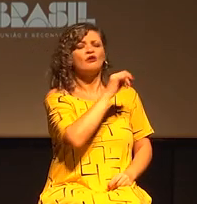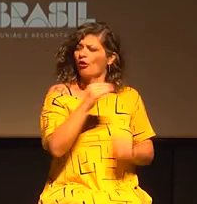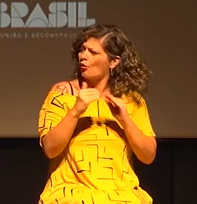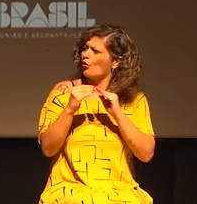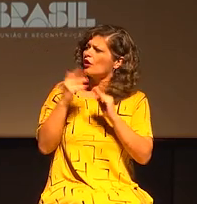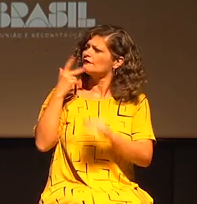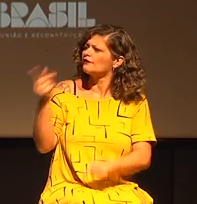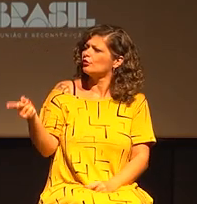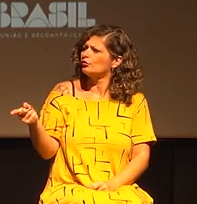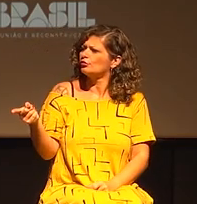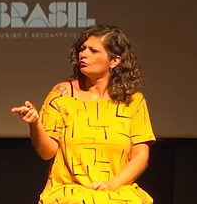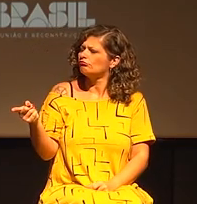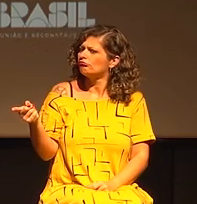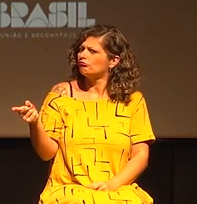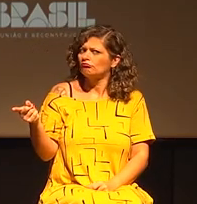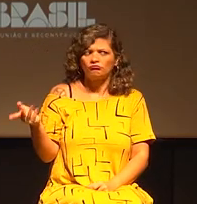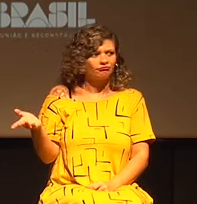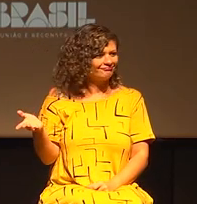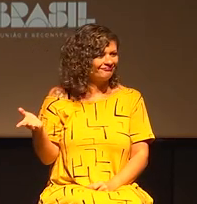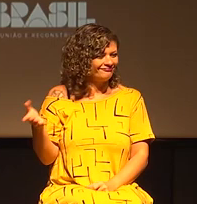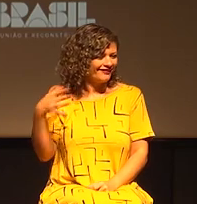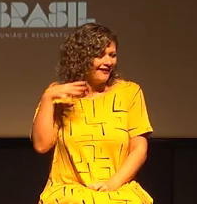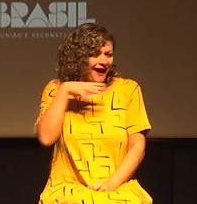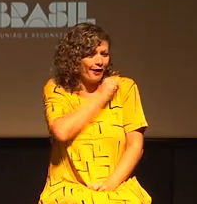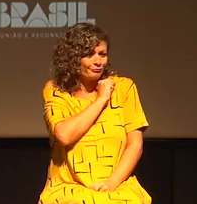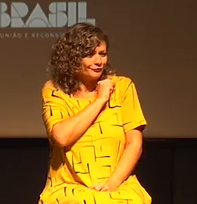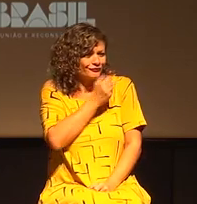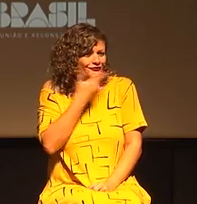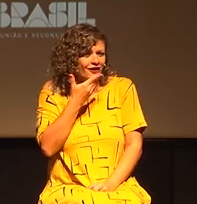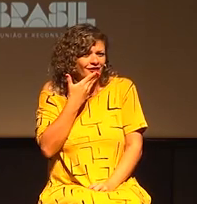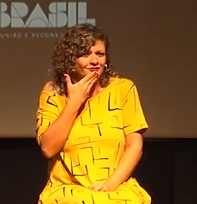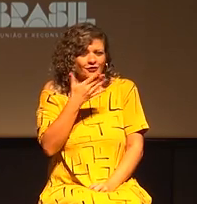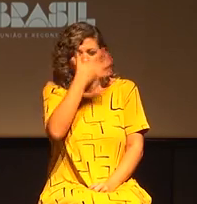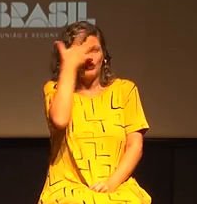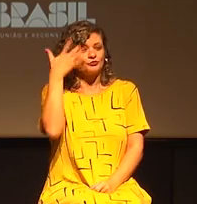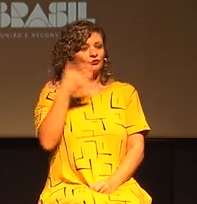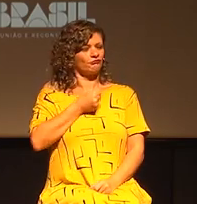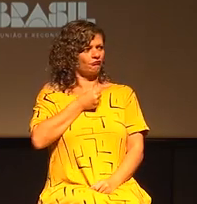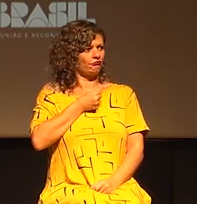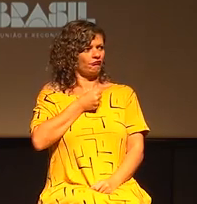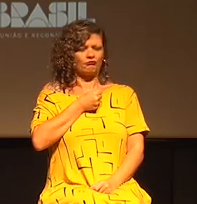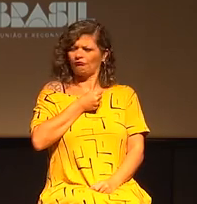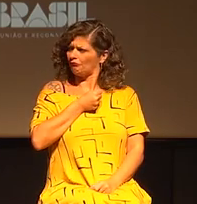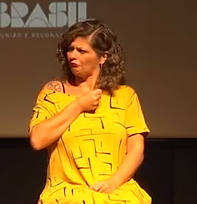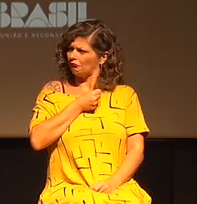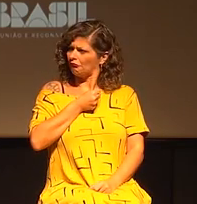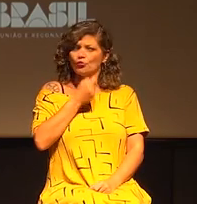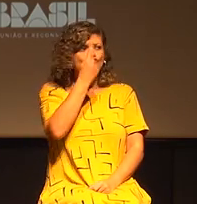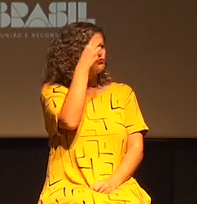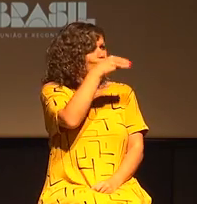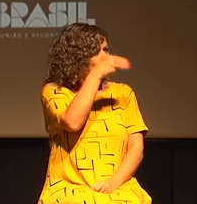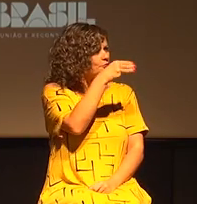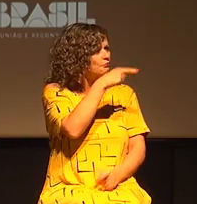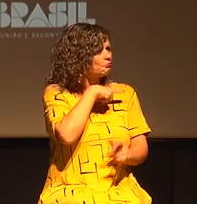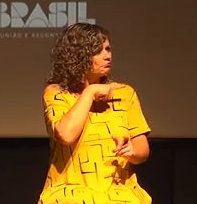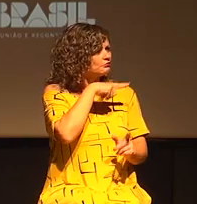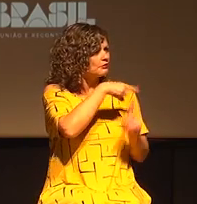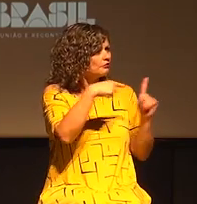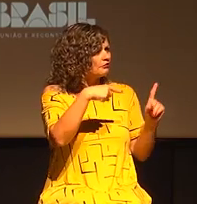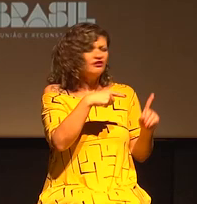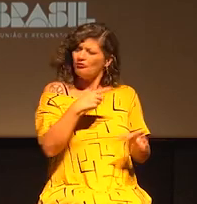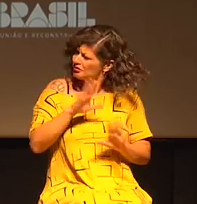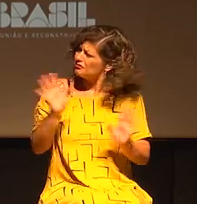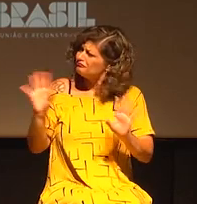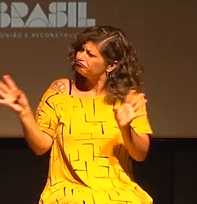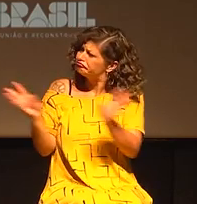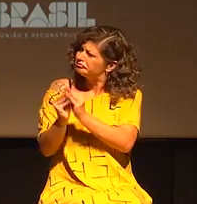ela falou fácil rápido né aí o mediador ficou esperando o senhor tem 1 minuto e meio não não mas é isso eu concordo com o que